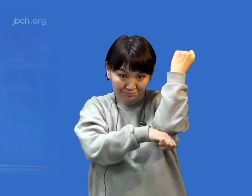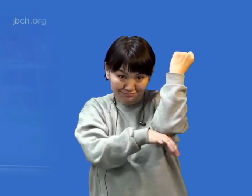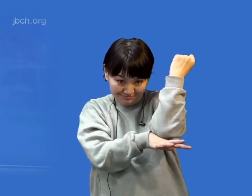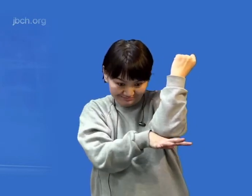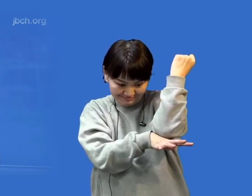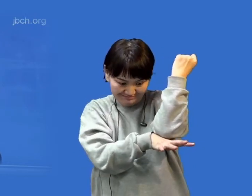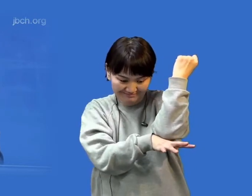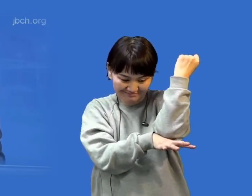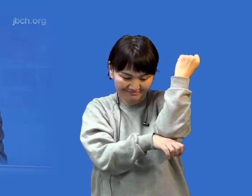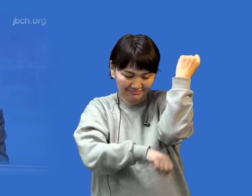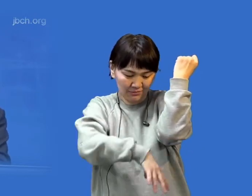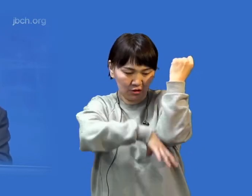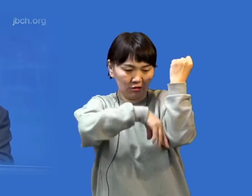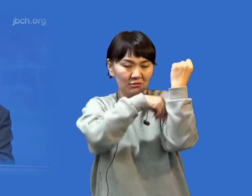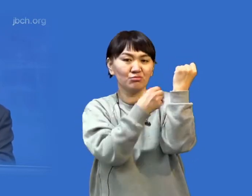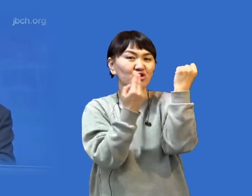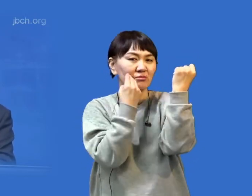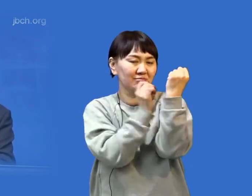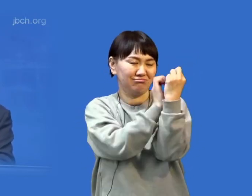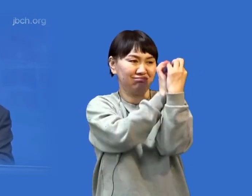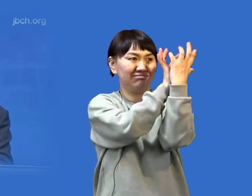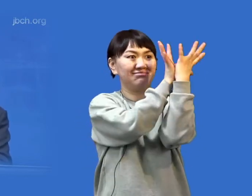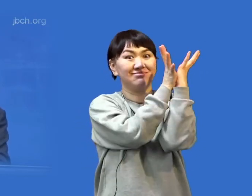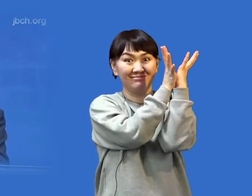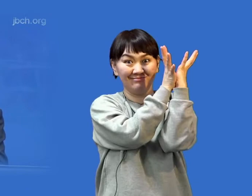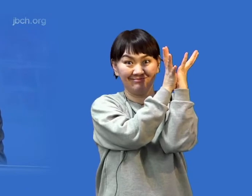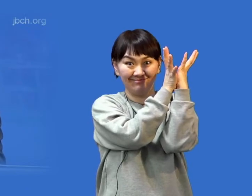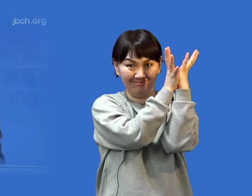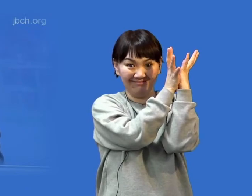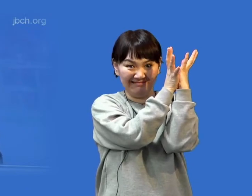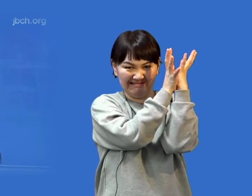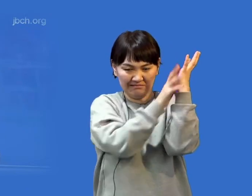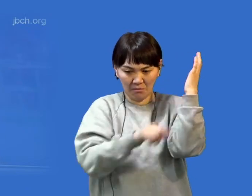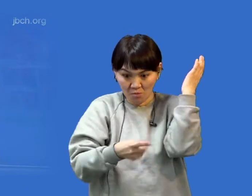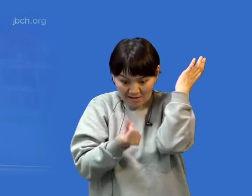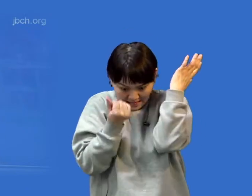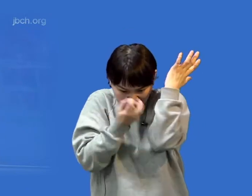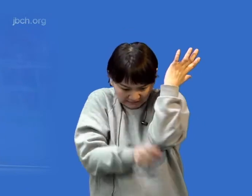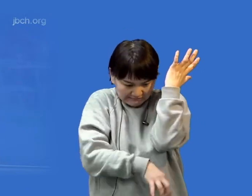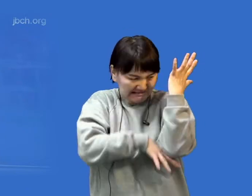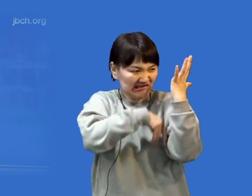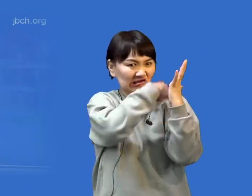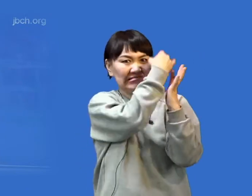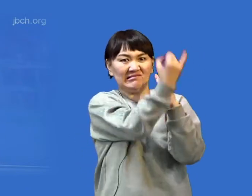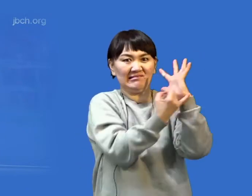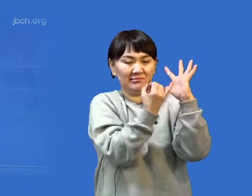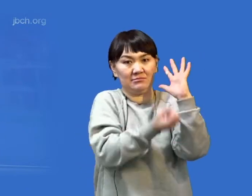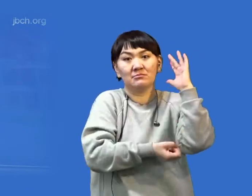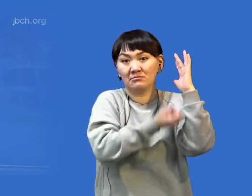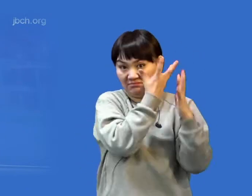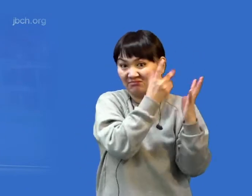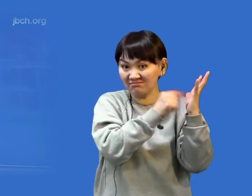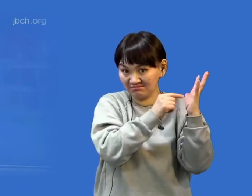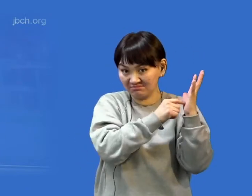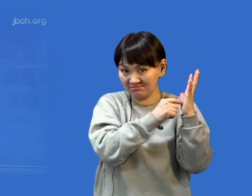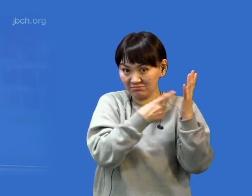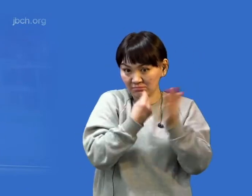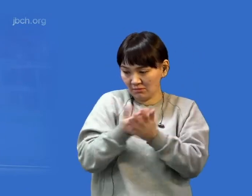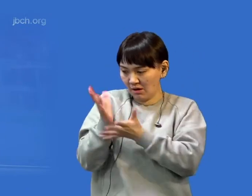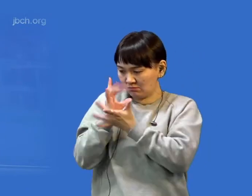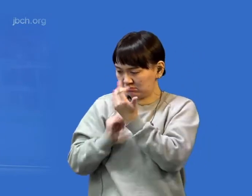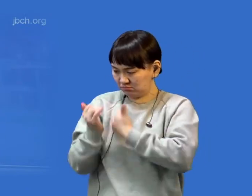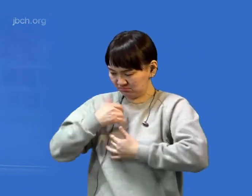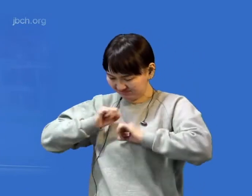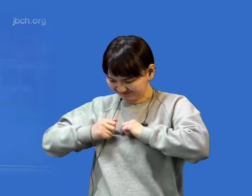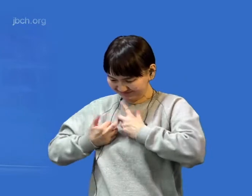зүгтээ. Ариун сүнсний үр жимсийг ургуулах хэвээр атал чинь энэ мөнгөнд одоо дурлаж байгаа хүн бол